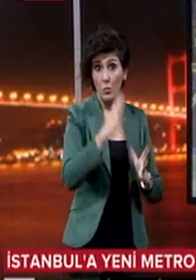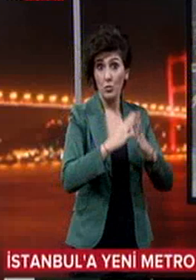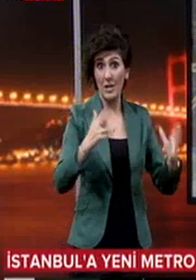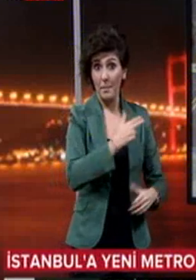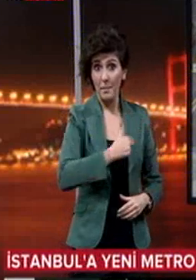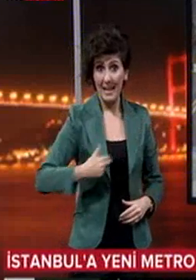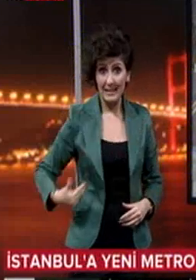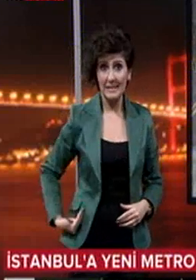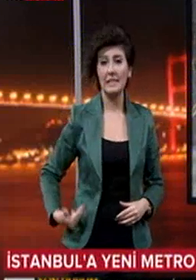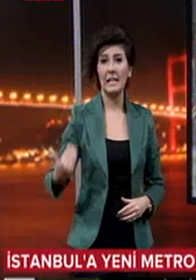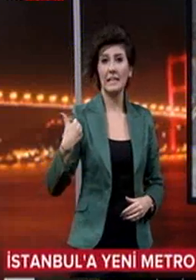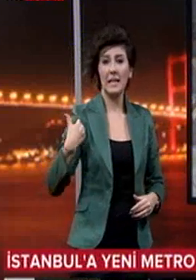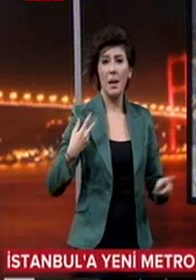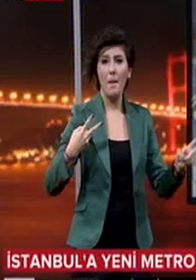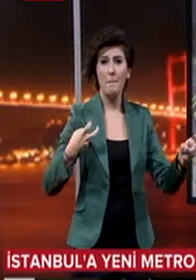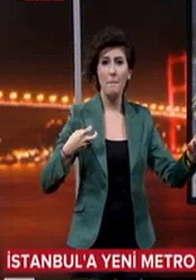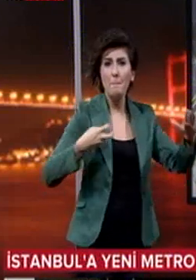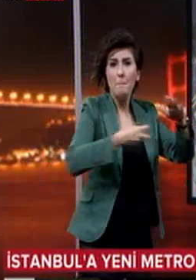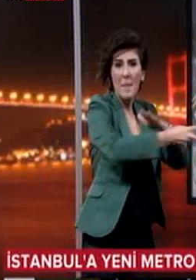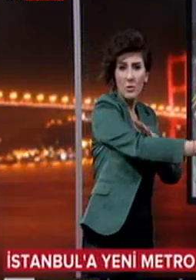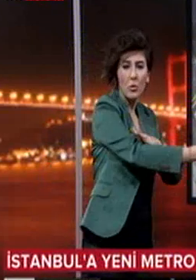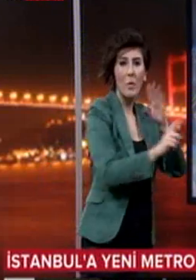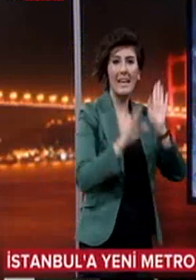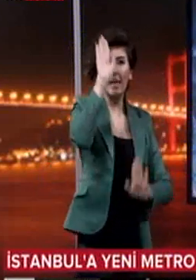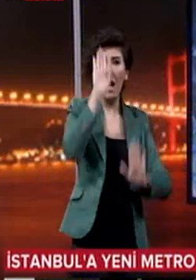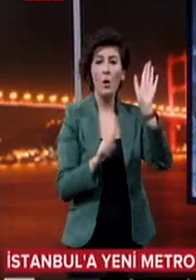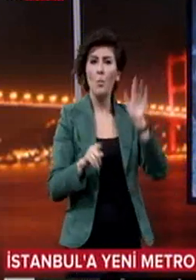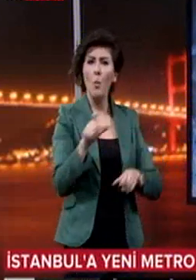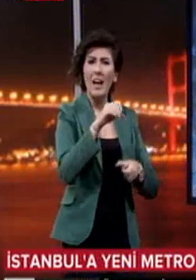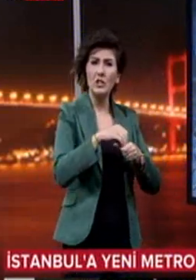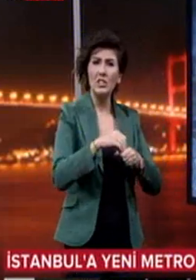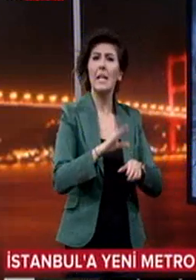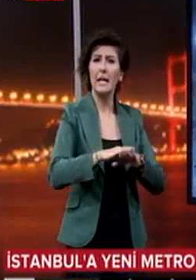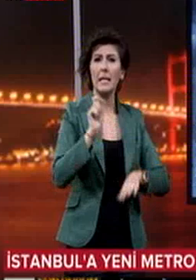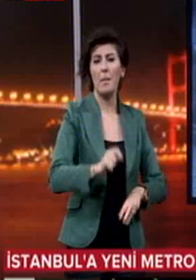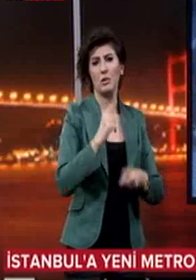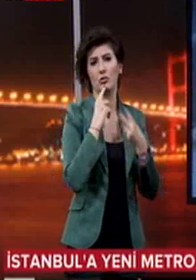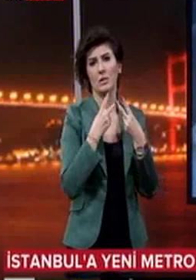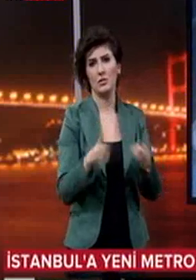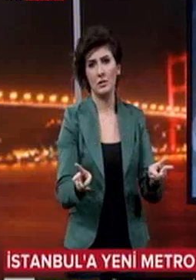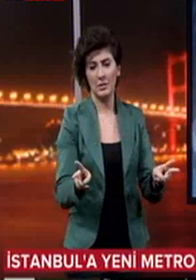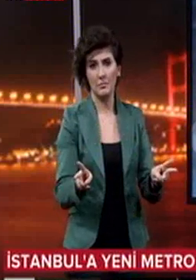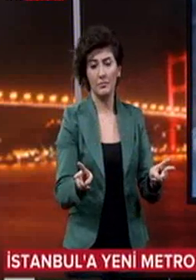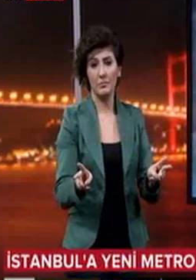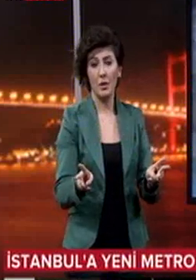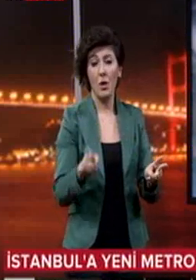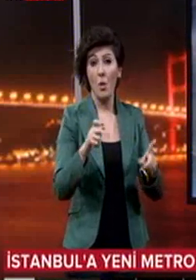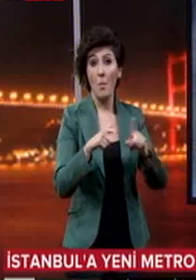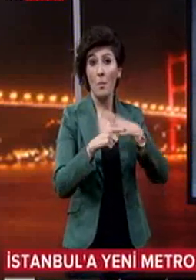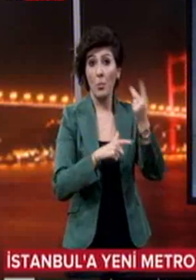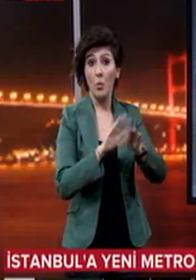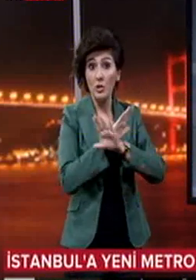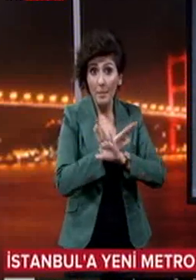İstanbul Büyükşehir Belediyesi yeni metro hattının ihalesinin bu ay içinde yapılacağını açıkladı.